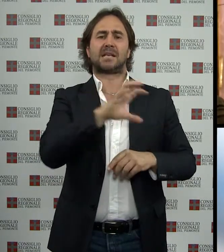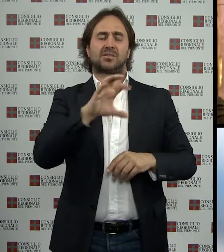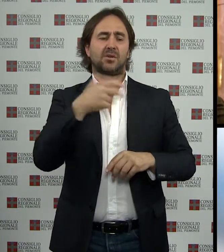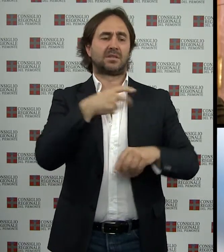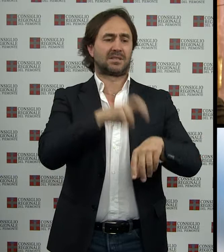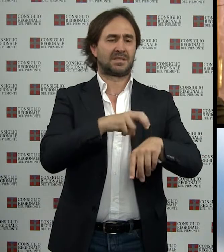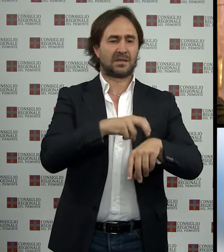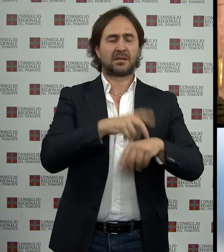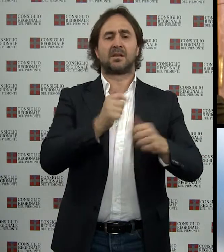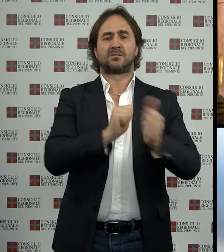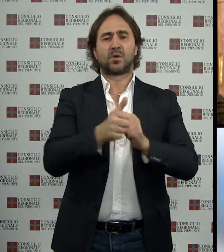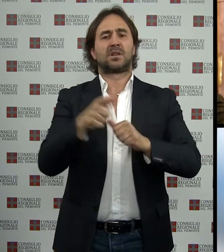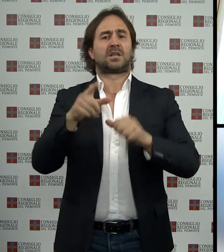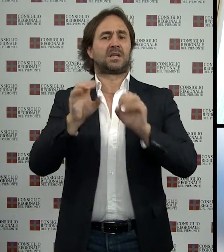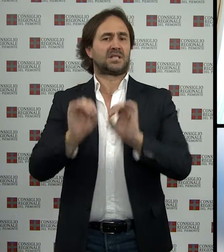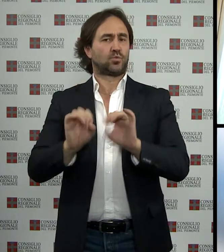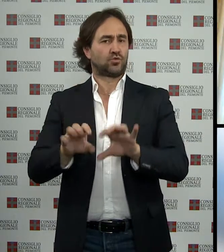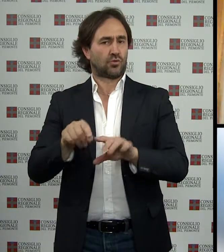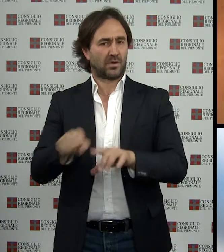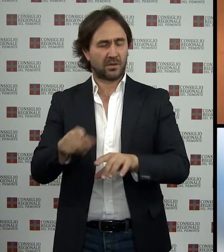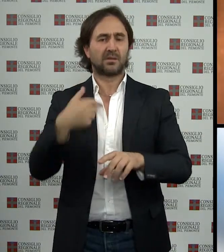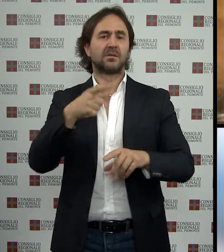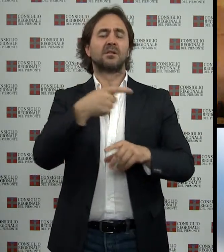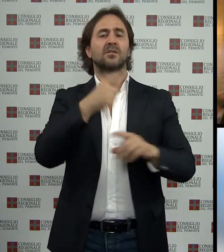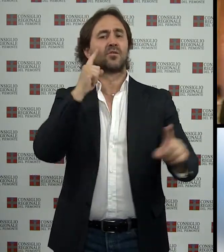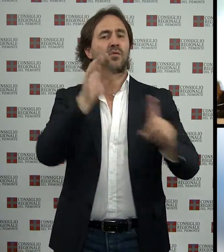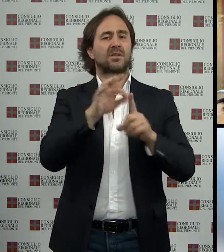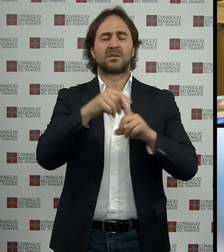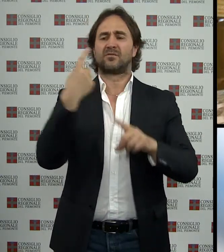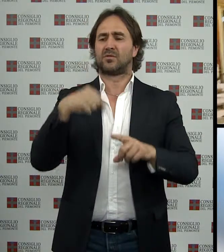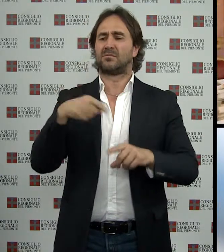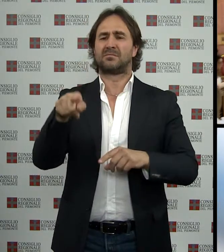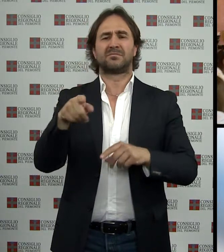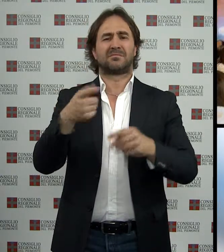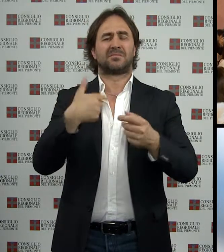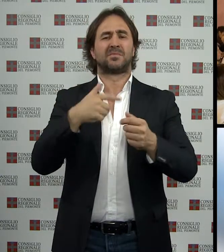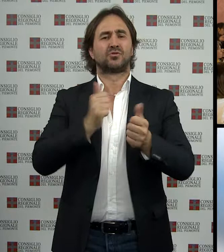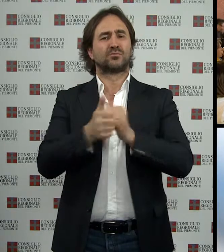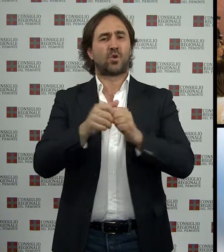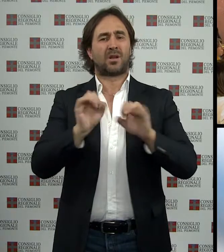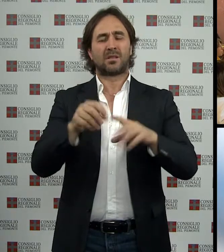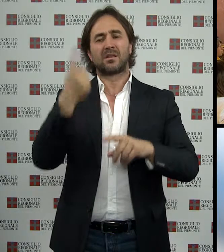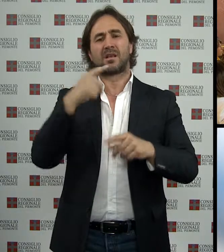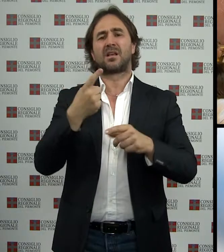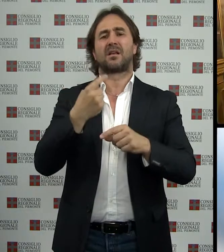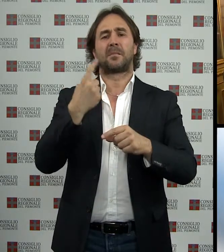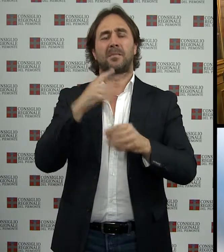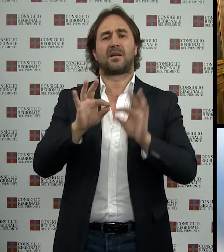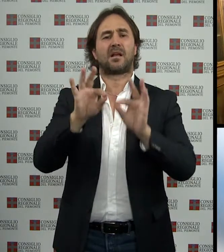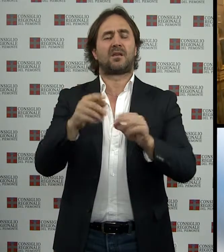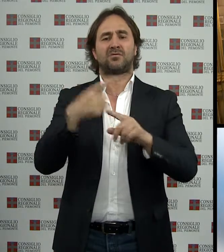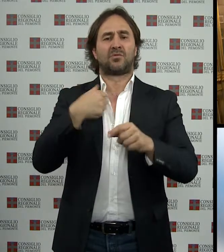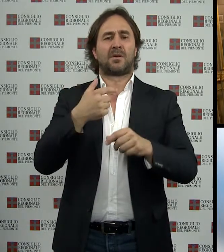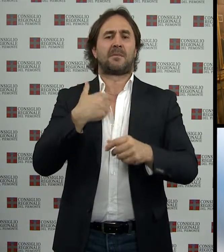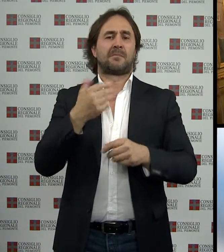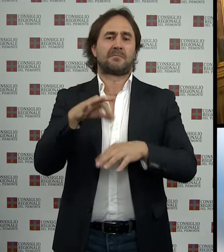sanità, sport e istruzione, e punta sulla pratica sportiva quale strumento per prevenire le malattie e contenere la spesa